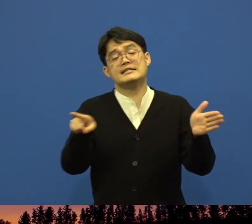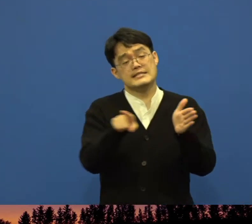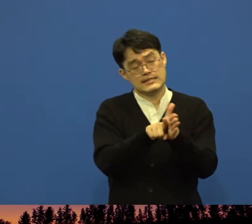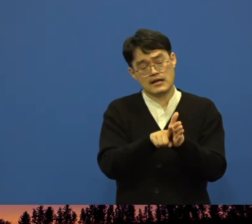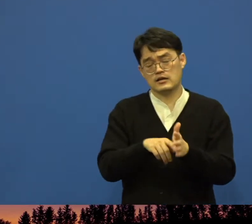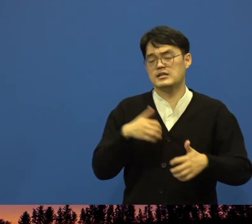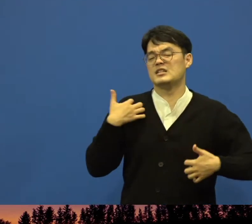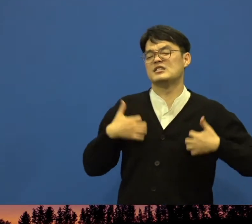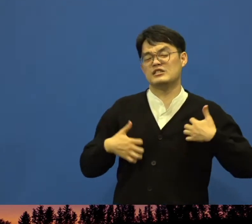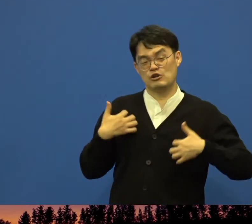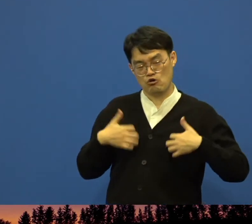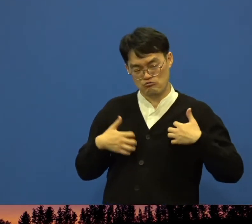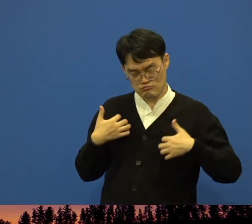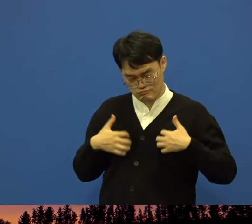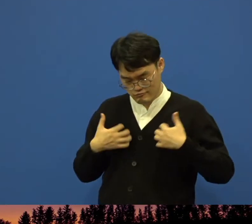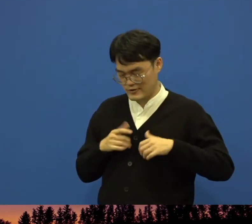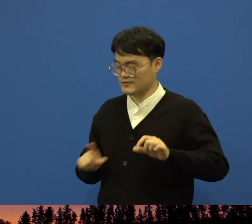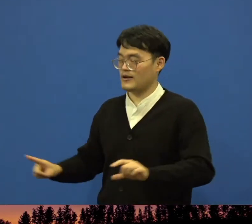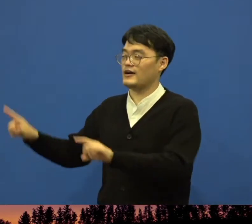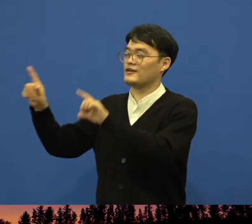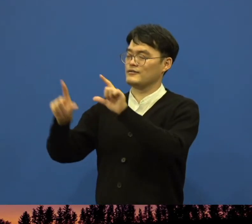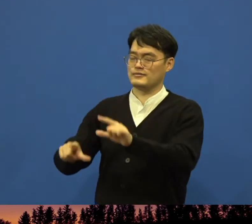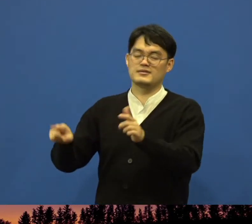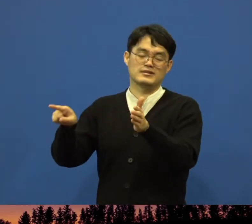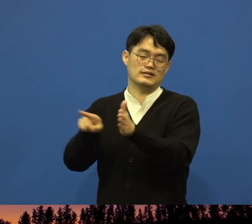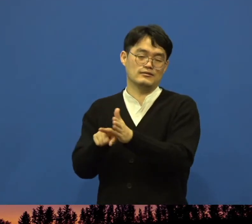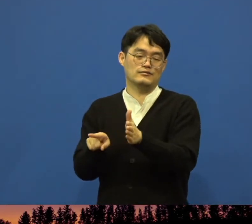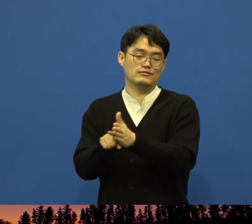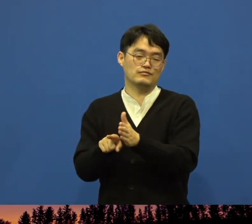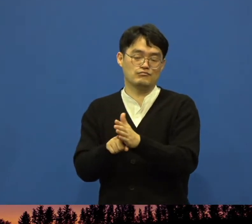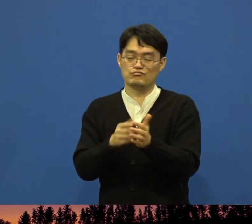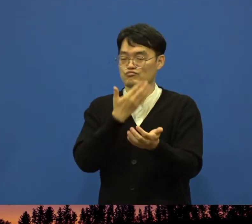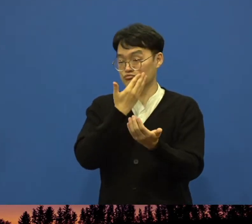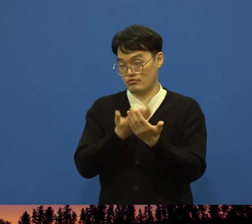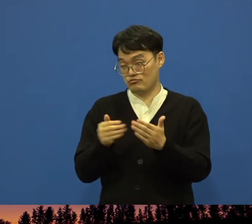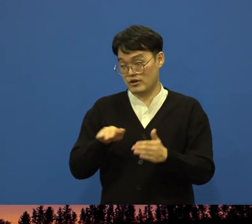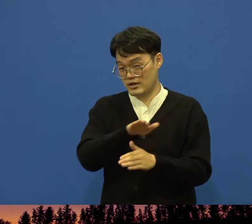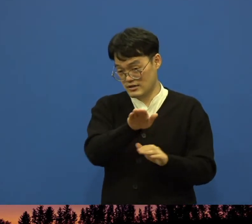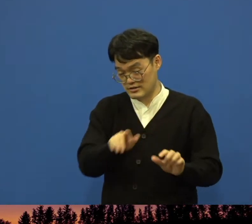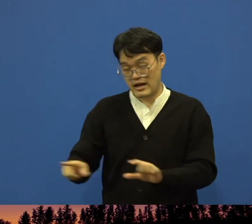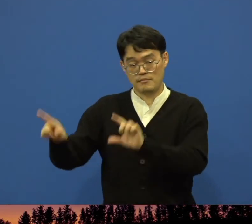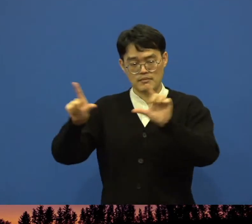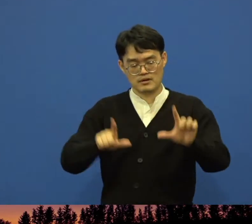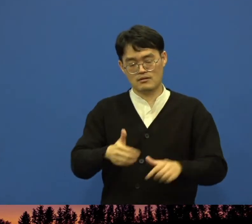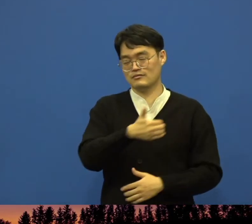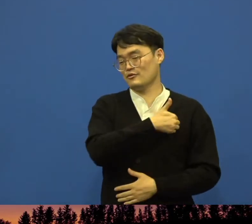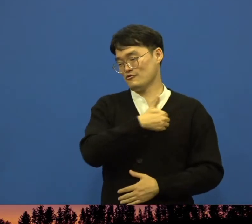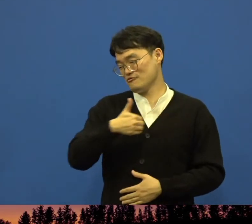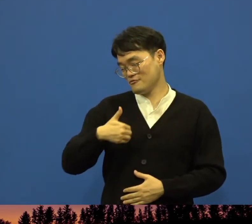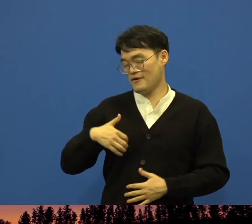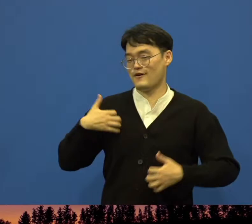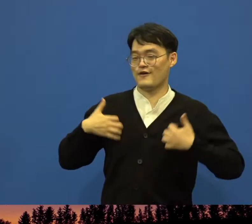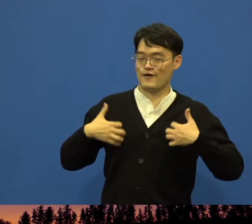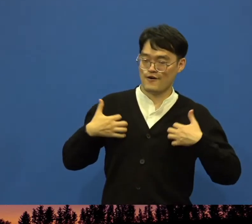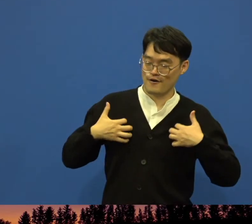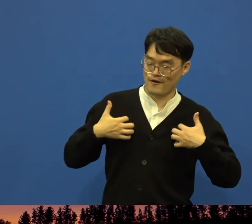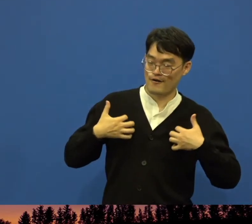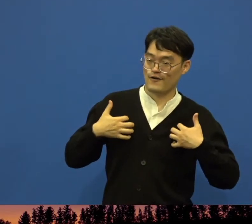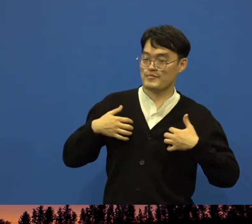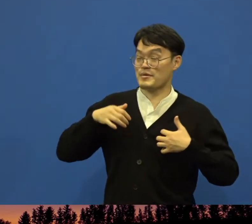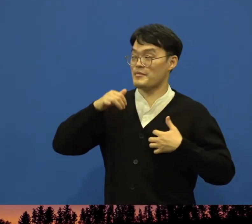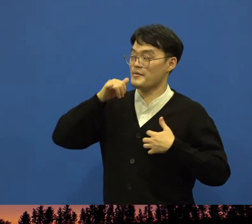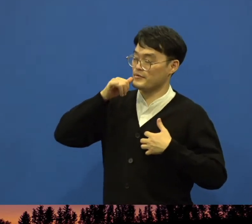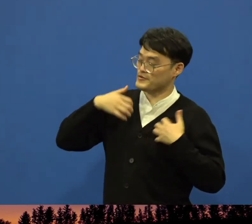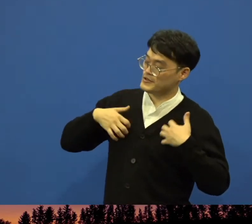그래서 우리의 삶의 여유, 또 해학, 유머, 즐거움을 추구하는 것.